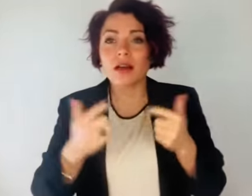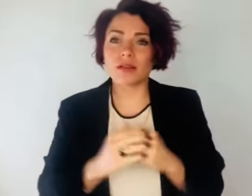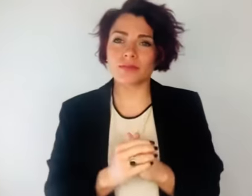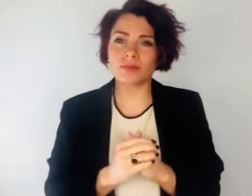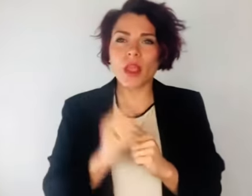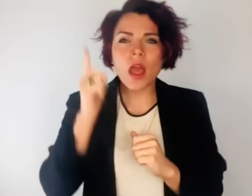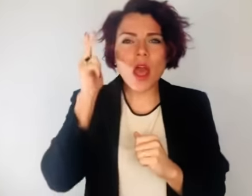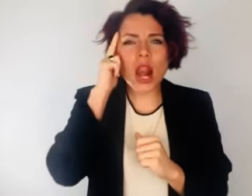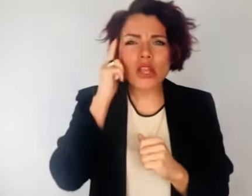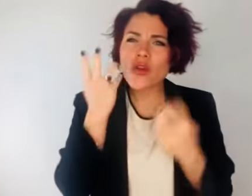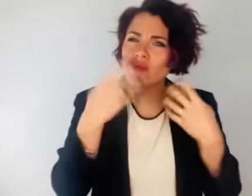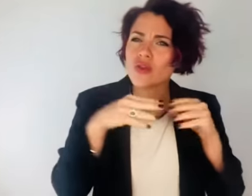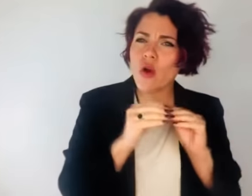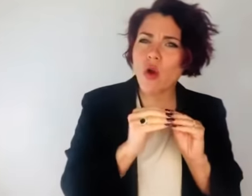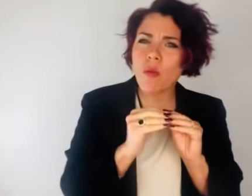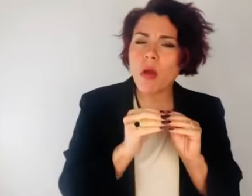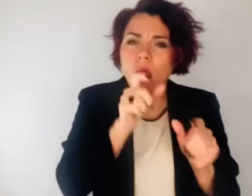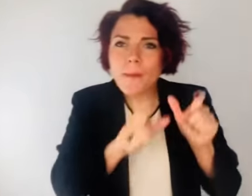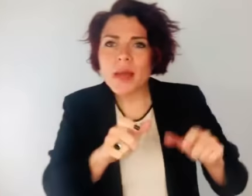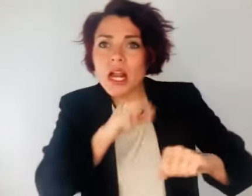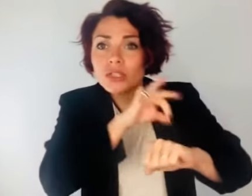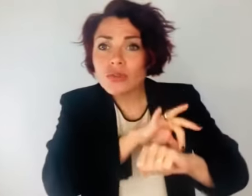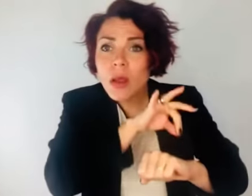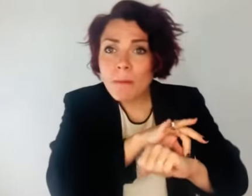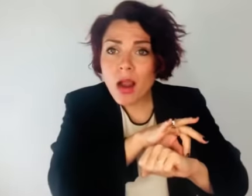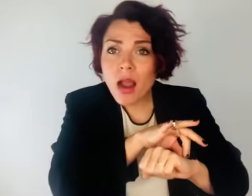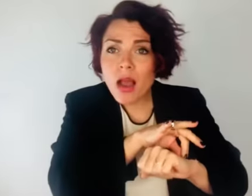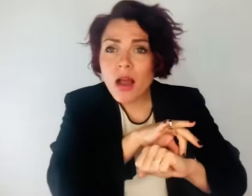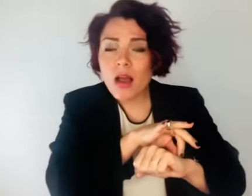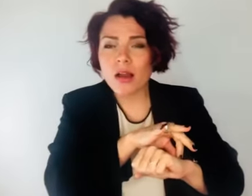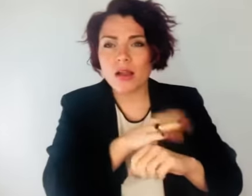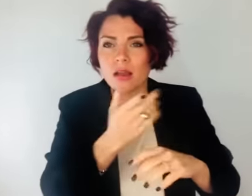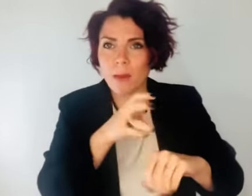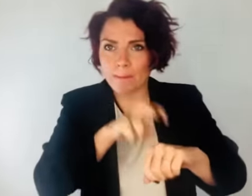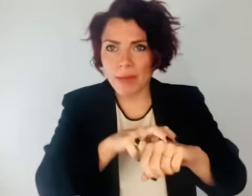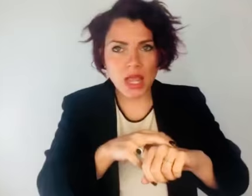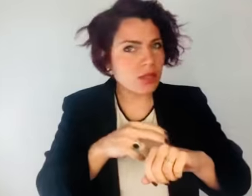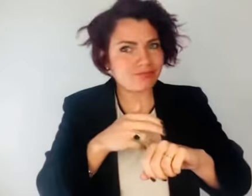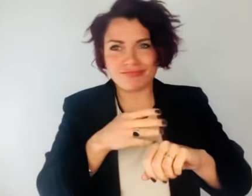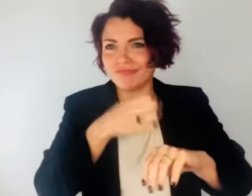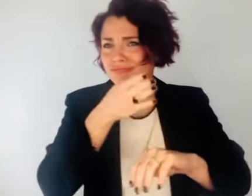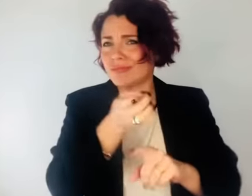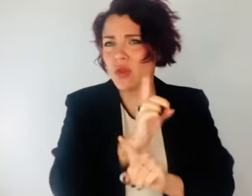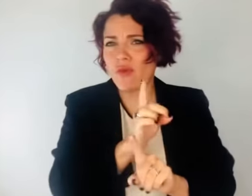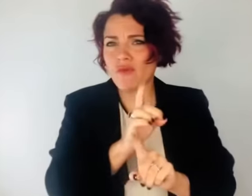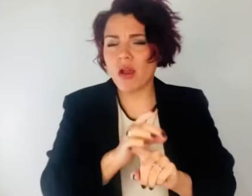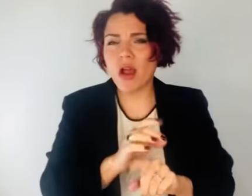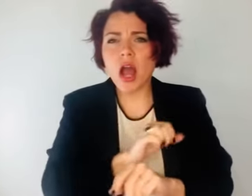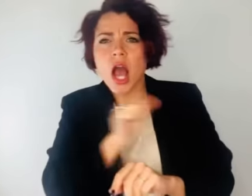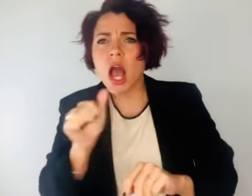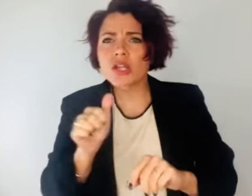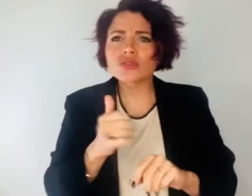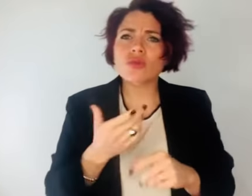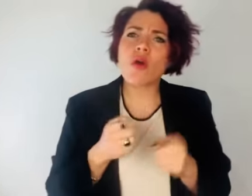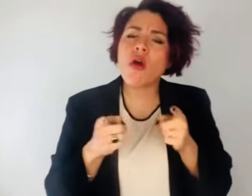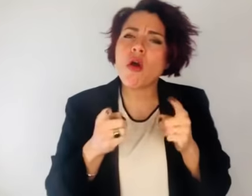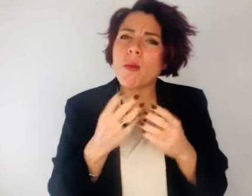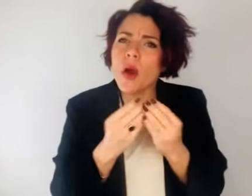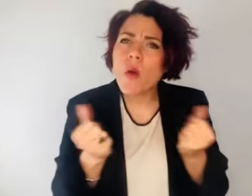la religione nella sua perversione fa sì che gli ammalati non possano ricorrere al medico se non quando sono guariti